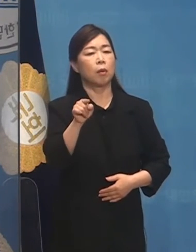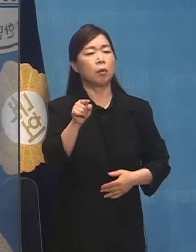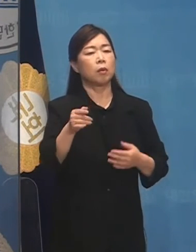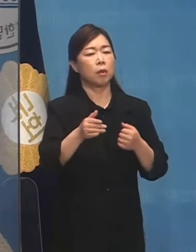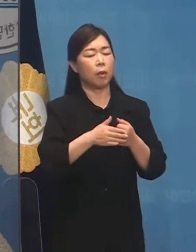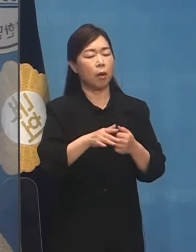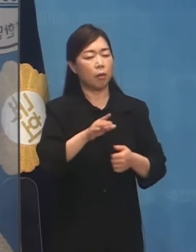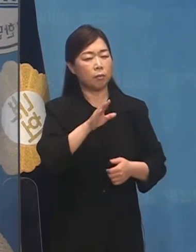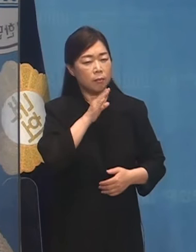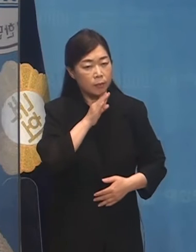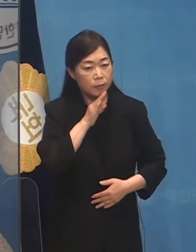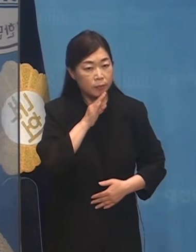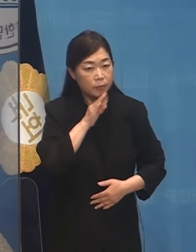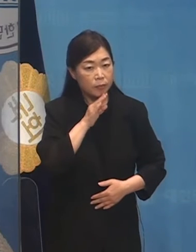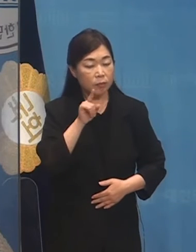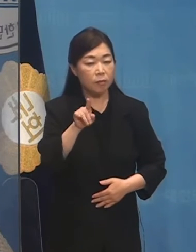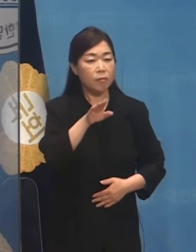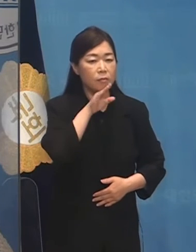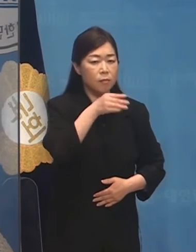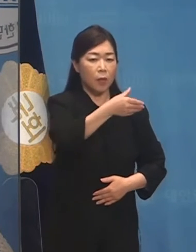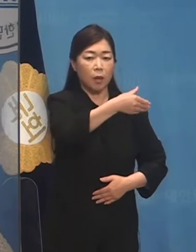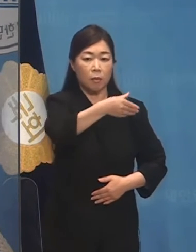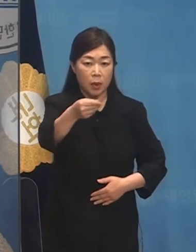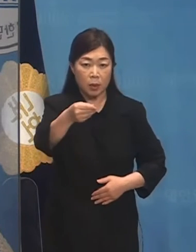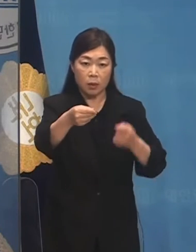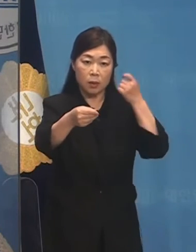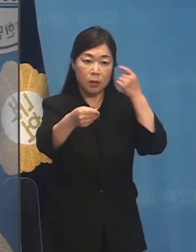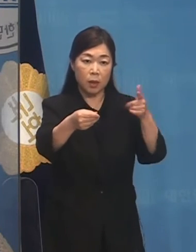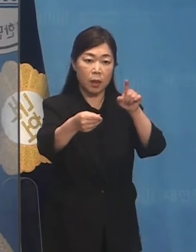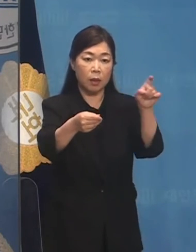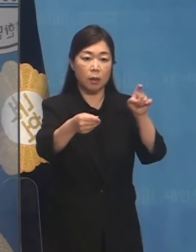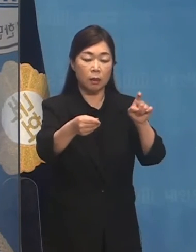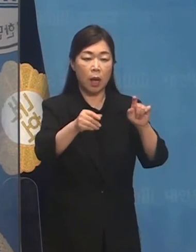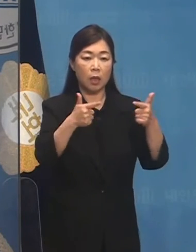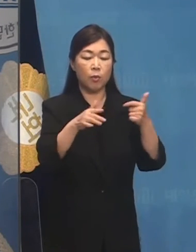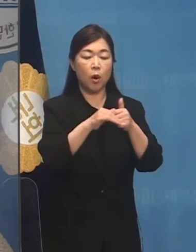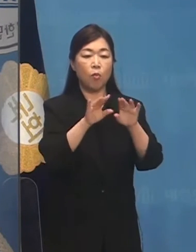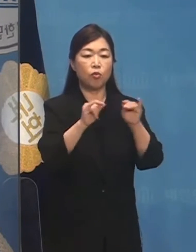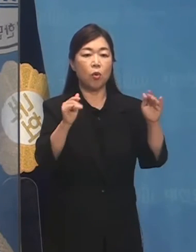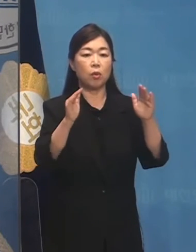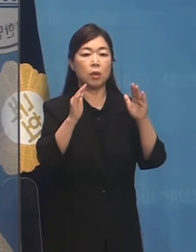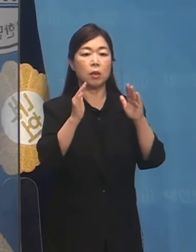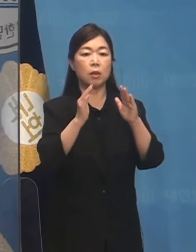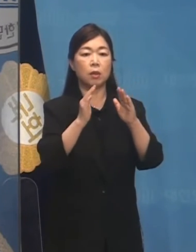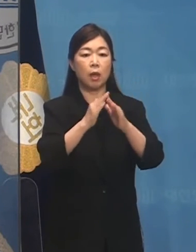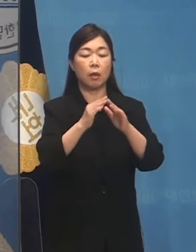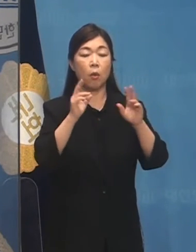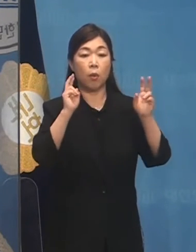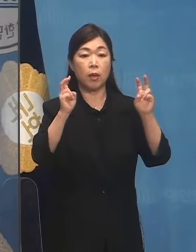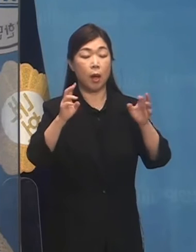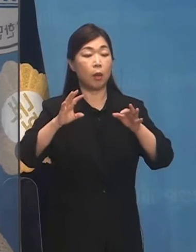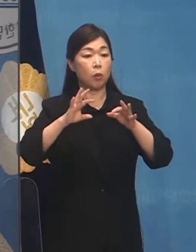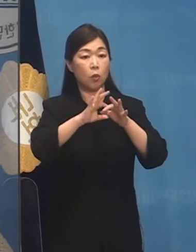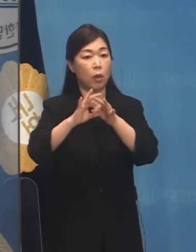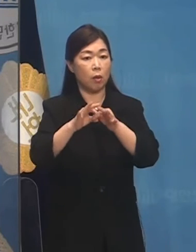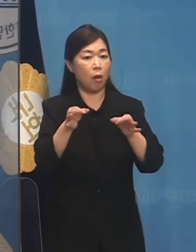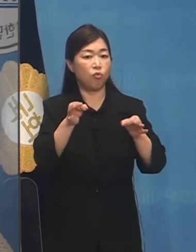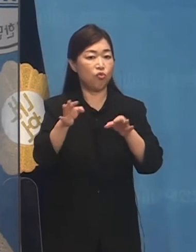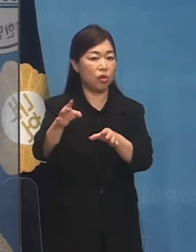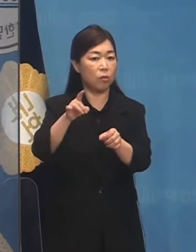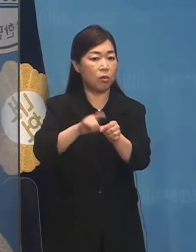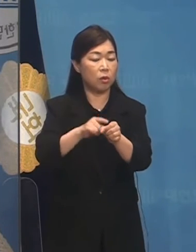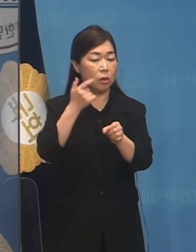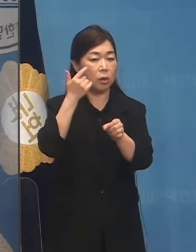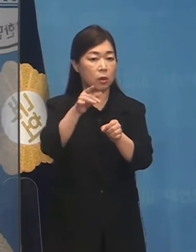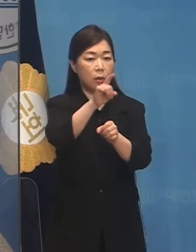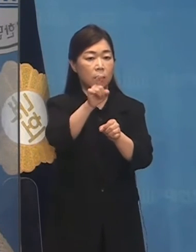때문에 이게 과연 진정한 차용인지 아니면 부동산 회사를 통한 부동산 투기인지 이